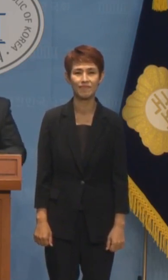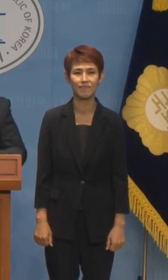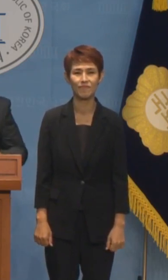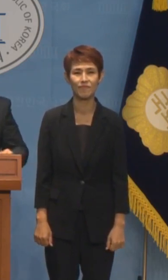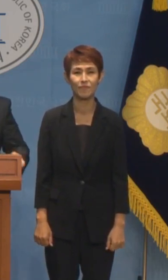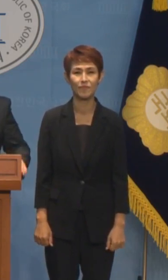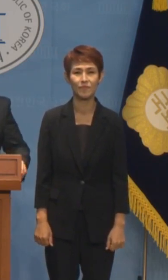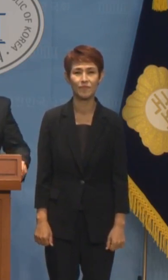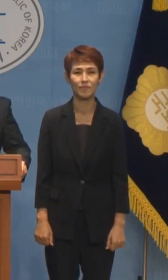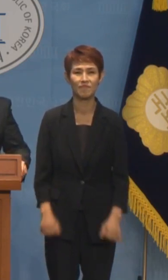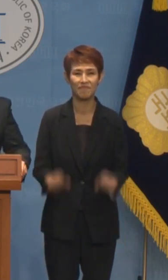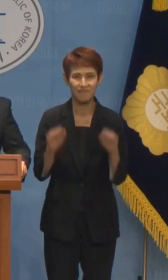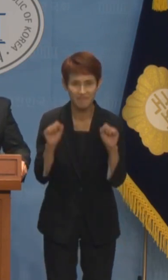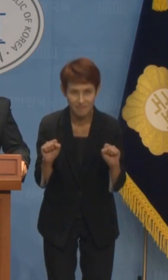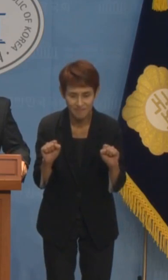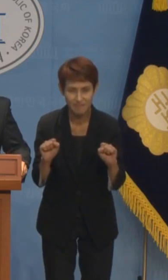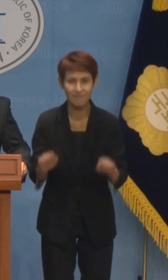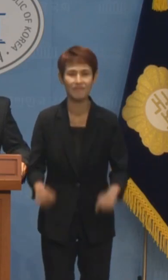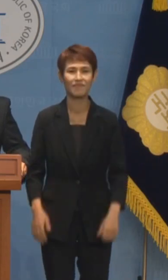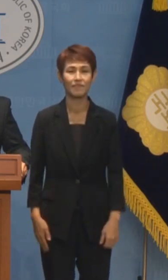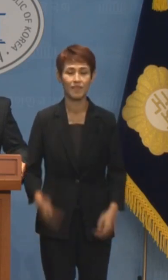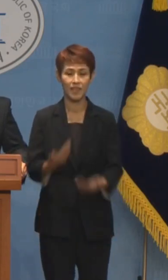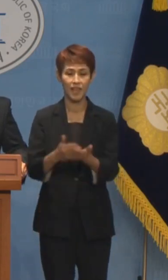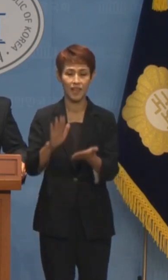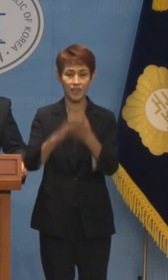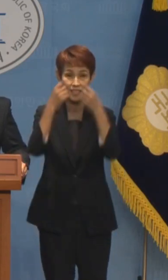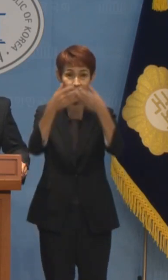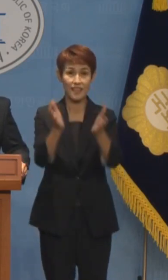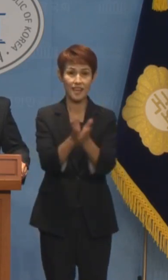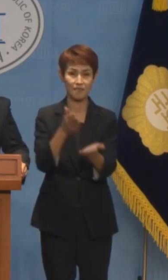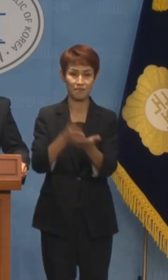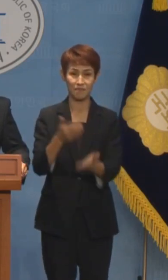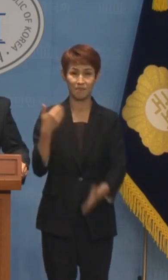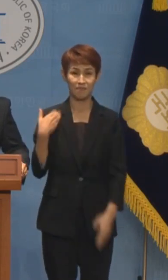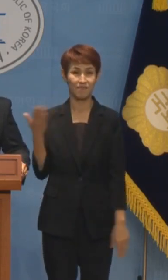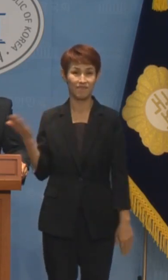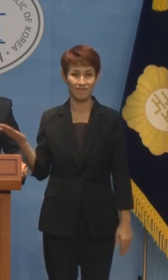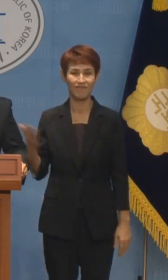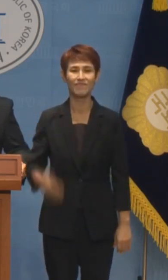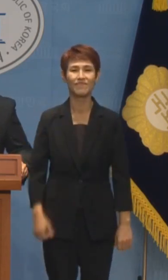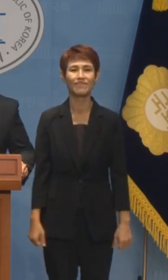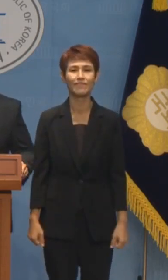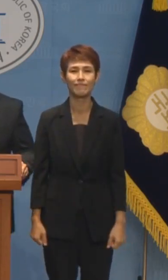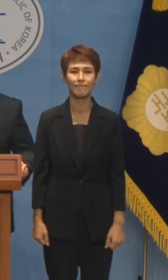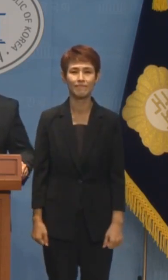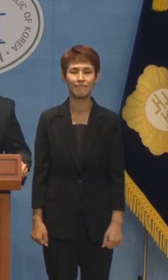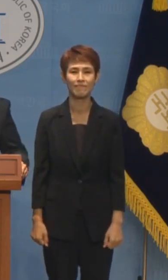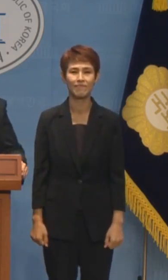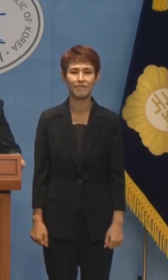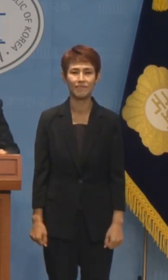이상입니다 안녕하십니까 개혁신당 수석 대변인 김성열 있니다